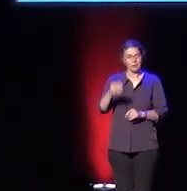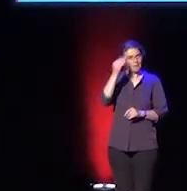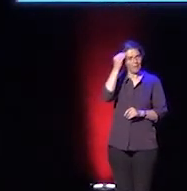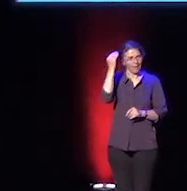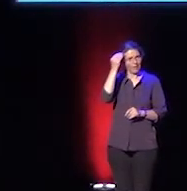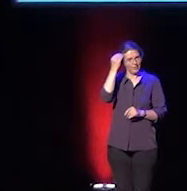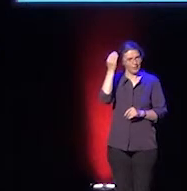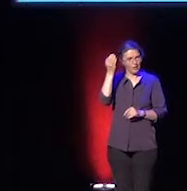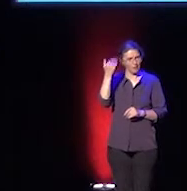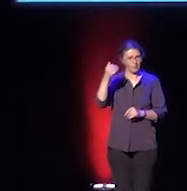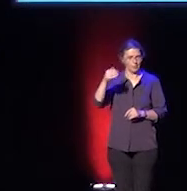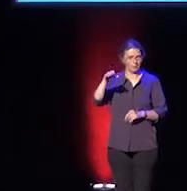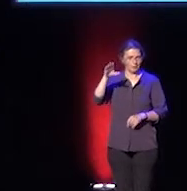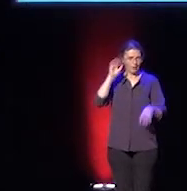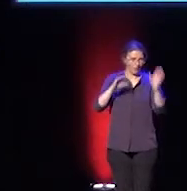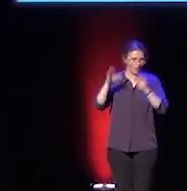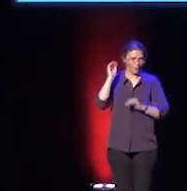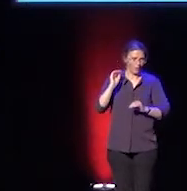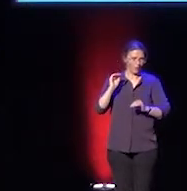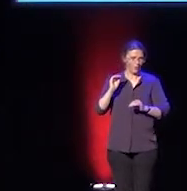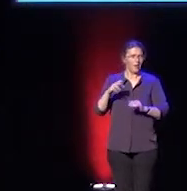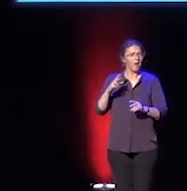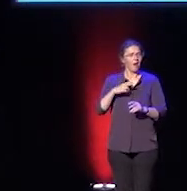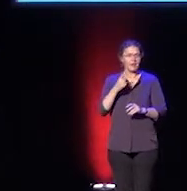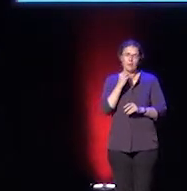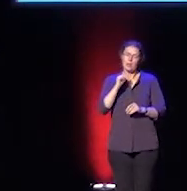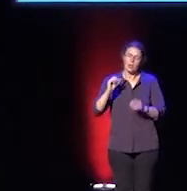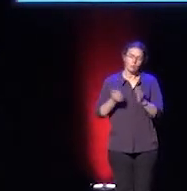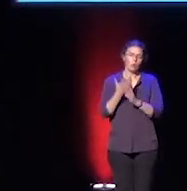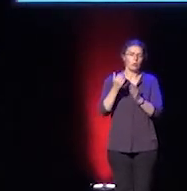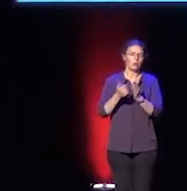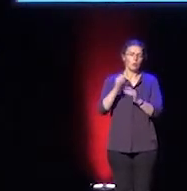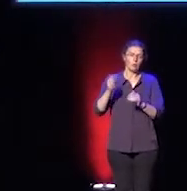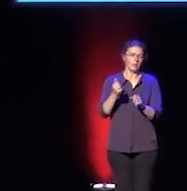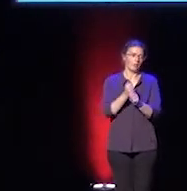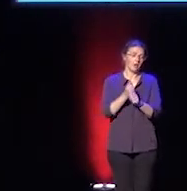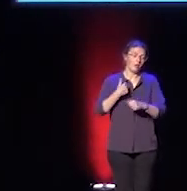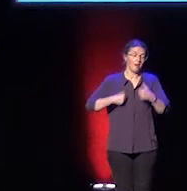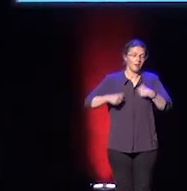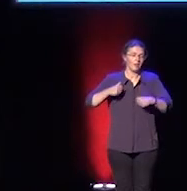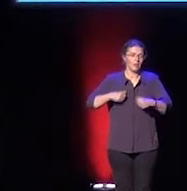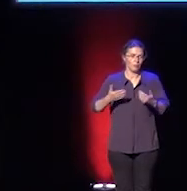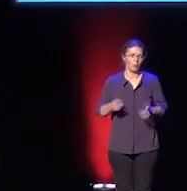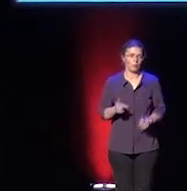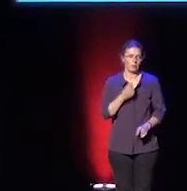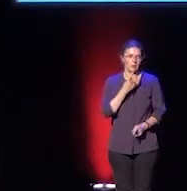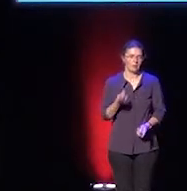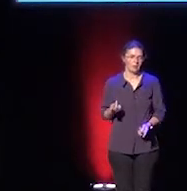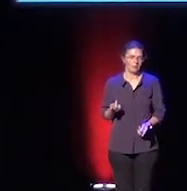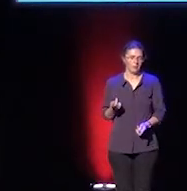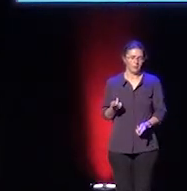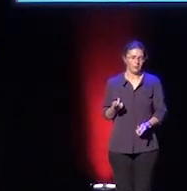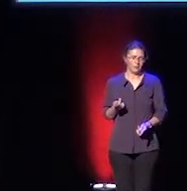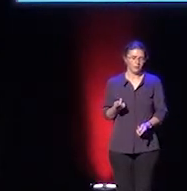aus der Erfahrung und sie machen ihre eigenen Fehler immer wieder. Leider, muss man sagen. Und das, was